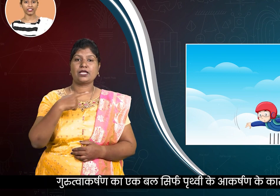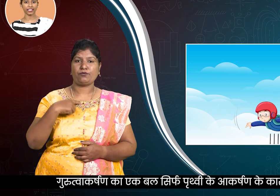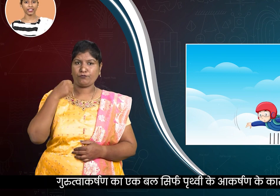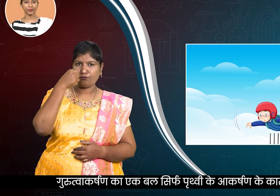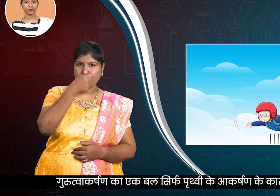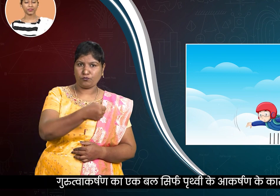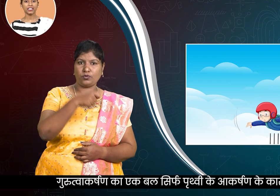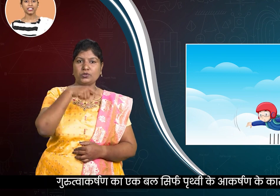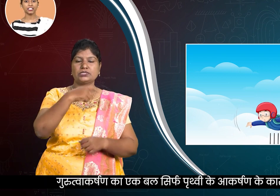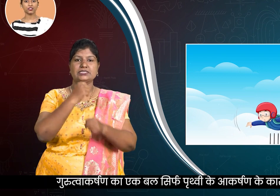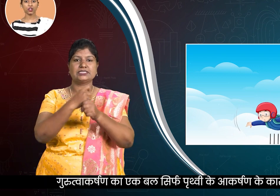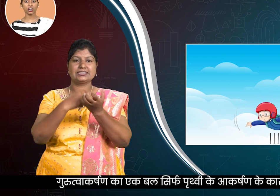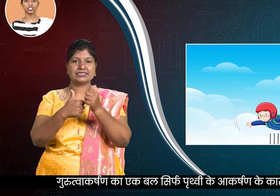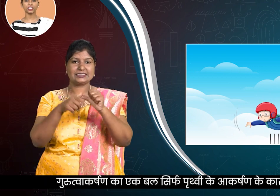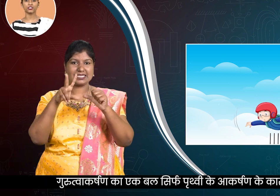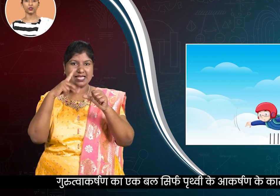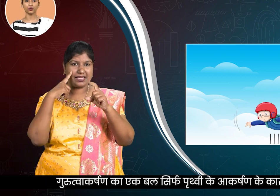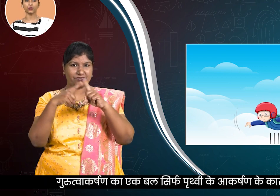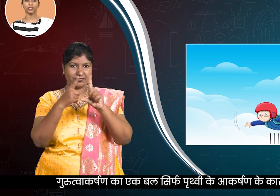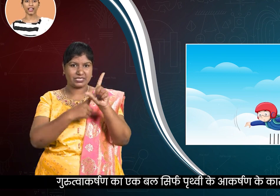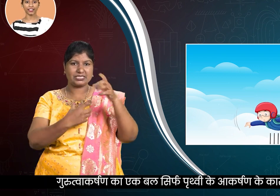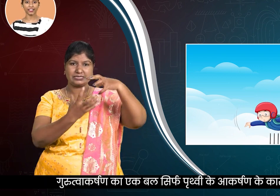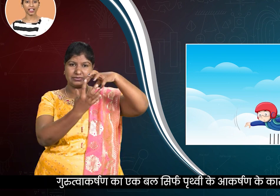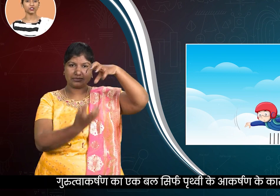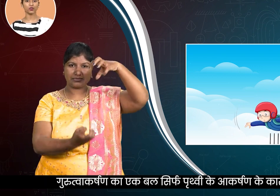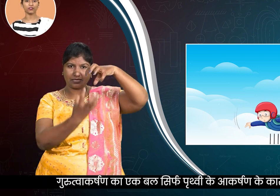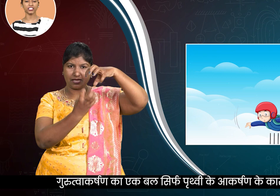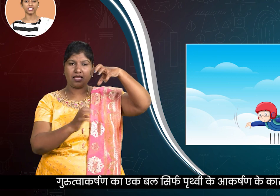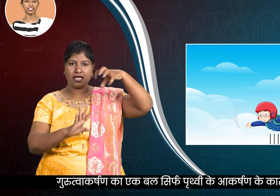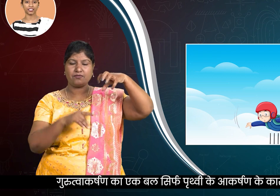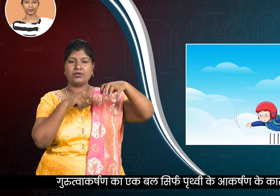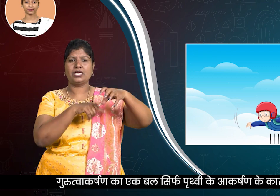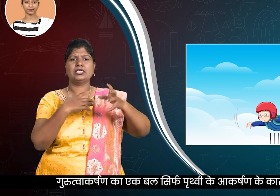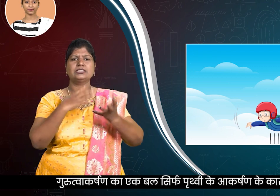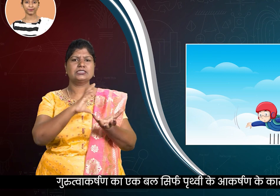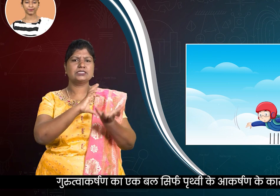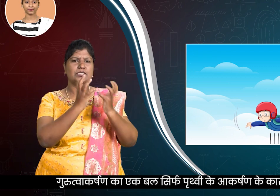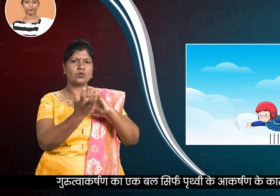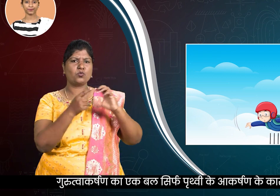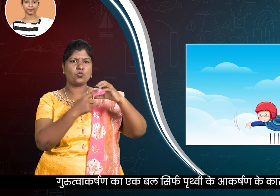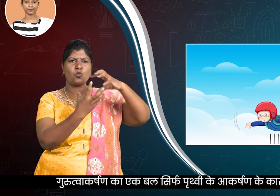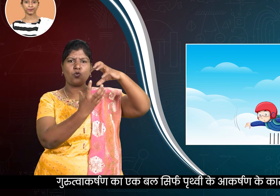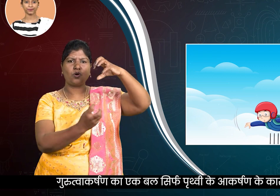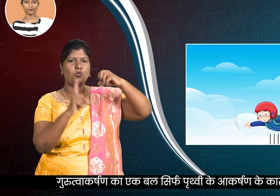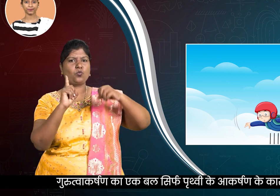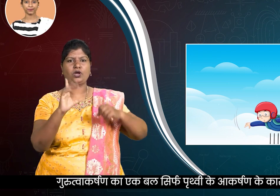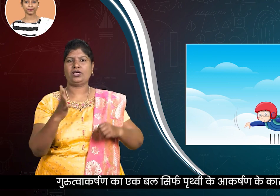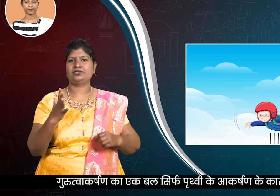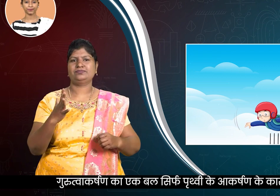गुरुत्वाकर्षण का एक बल सिर्फ पृथ्वी के आकर्षण के कारण नहीं है।